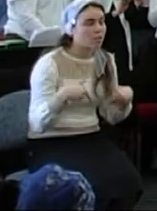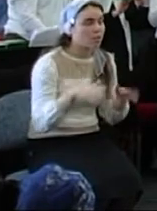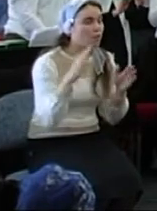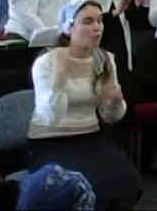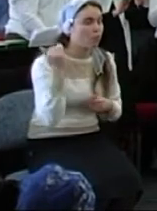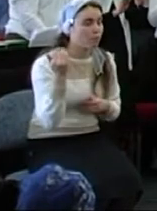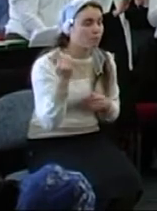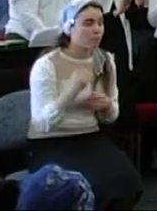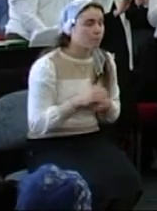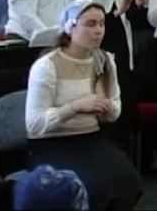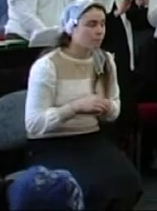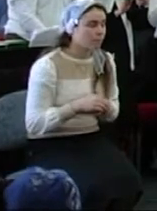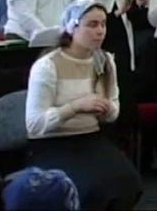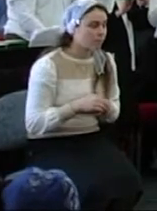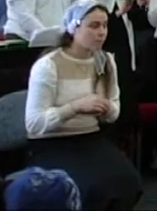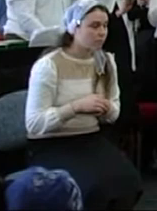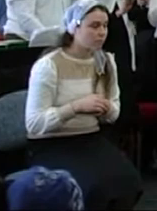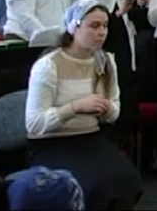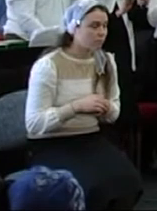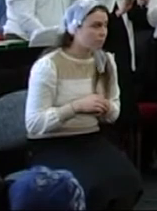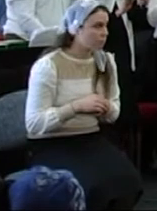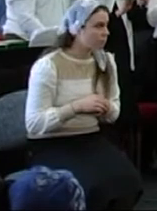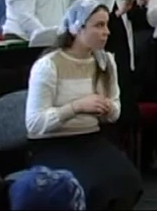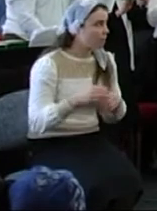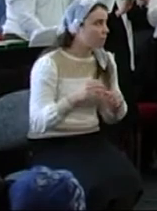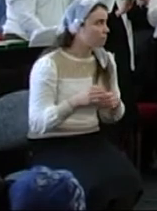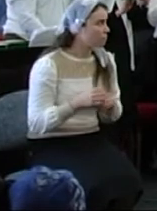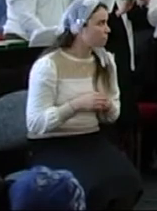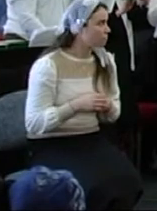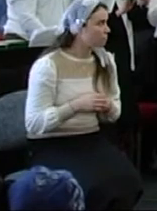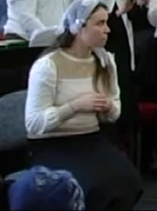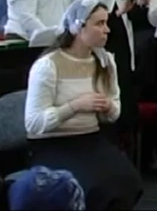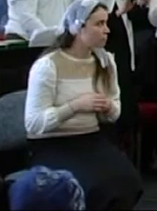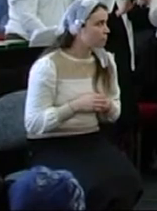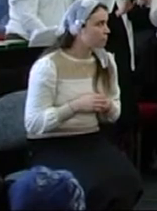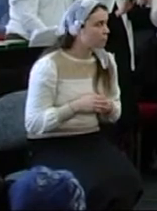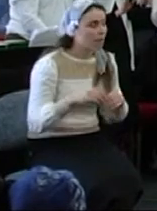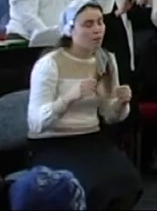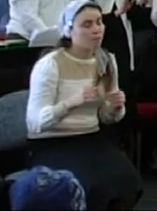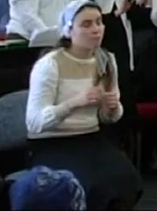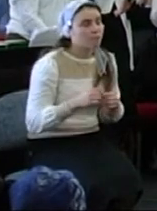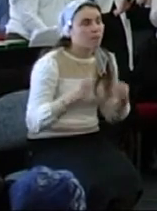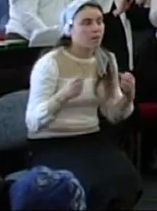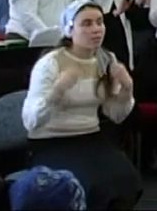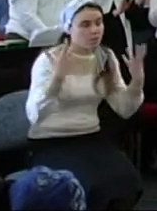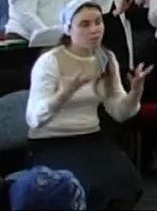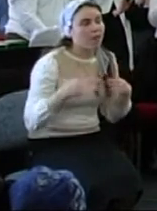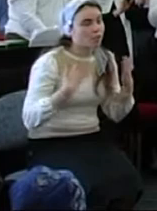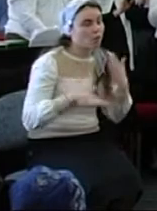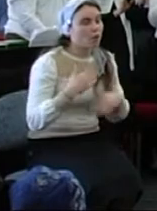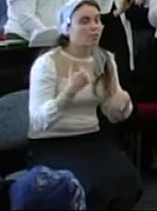Його. День святий Різдва Христова, свято радісне для всіх,